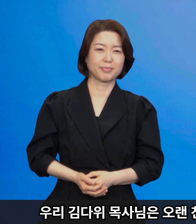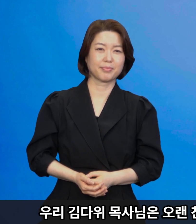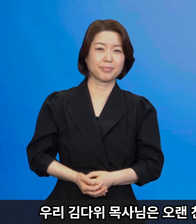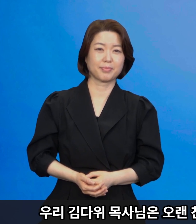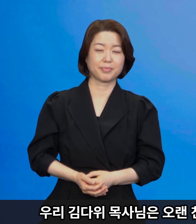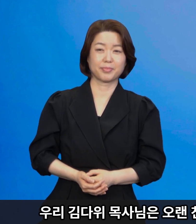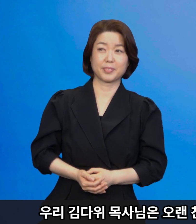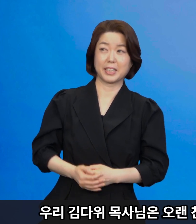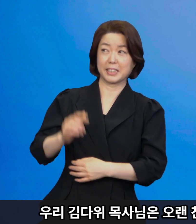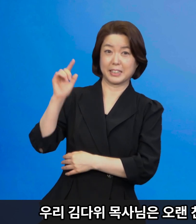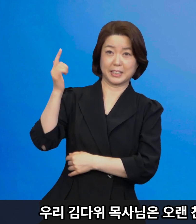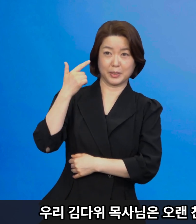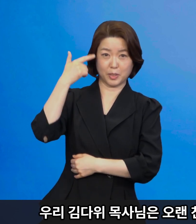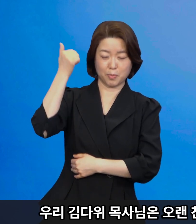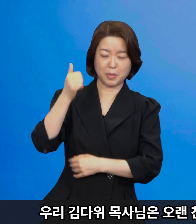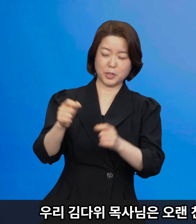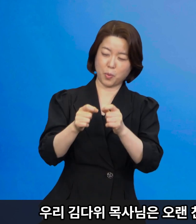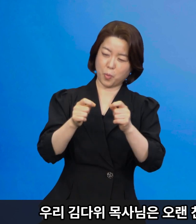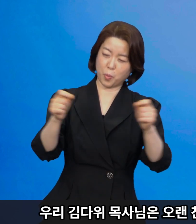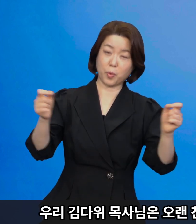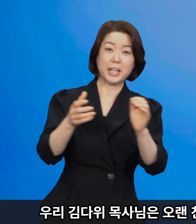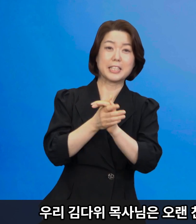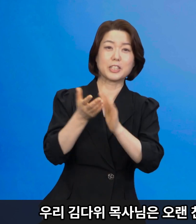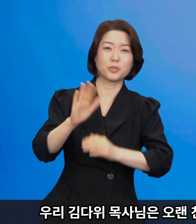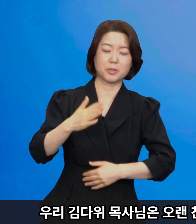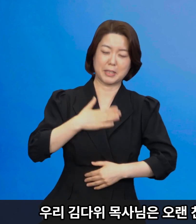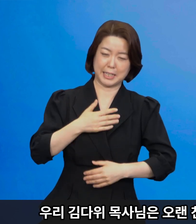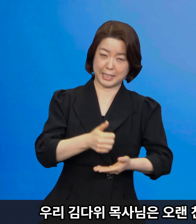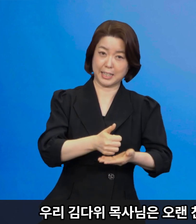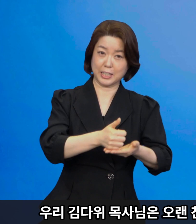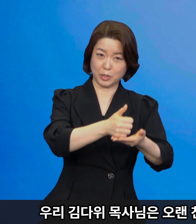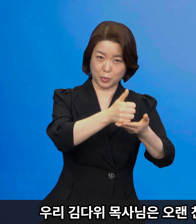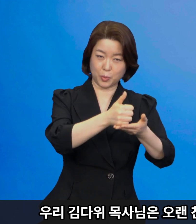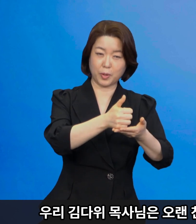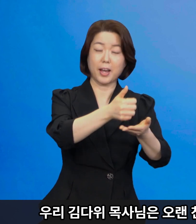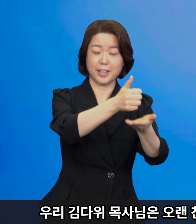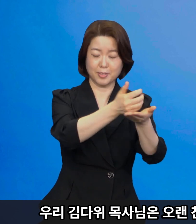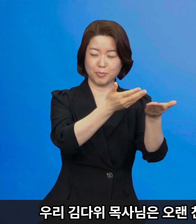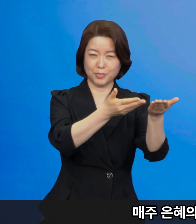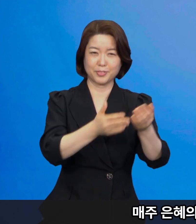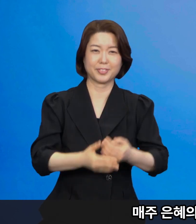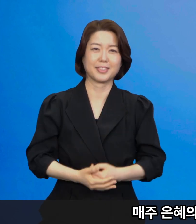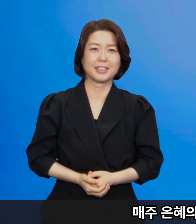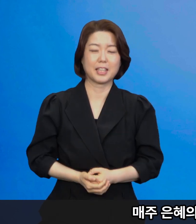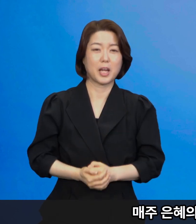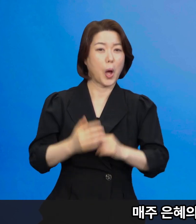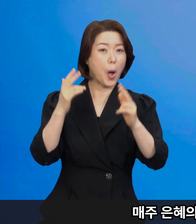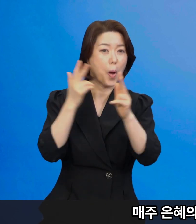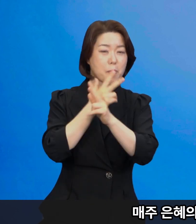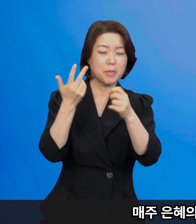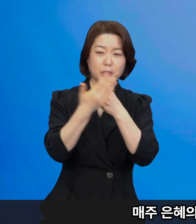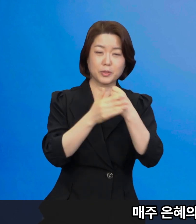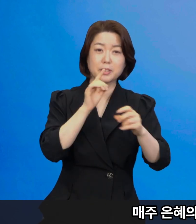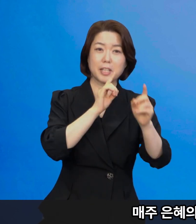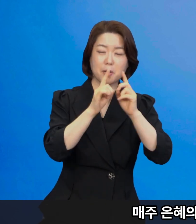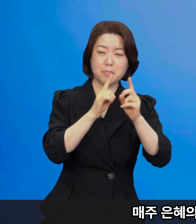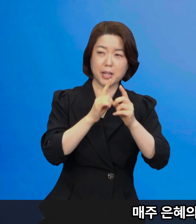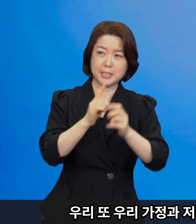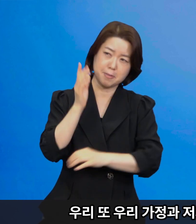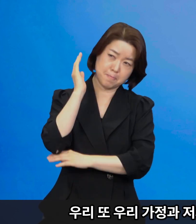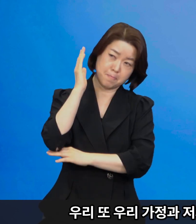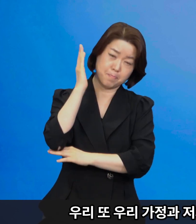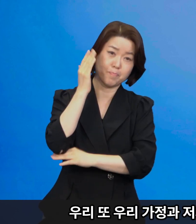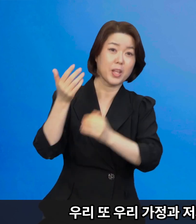우리 김다희 목사님은 오랜 친구이지만 제가 존경하는 분입니다. 매주 은혜의 말씀